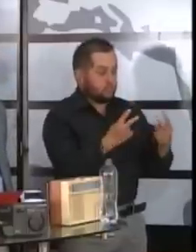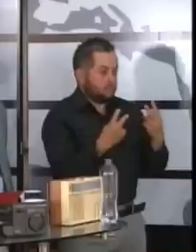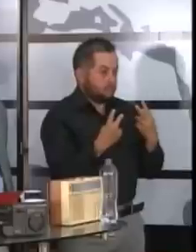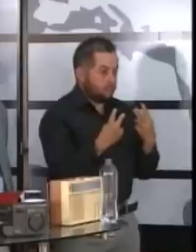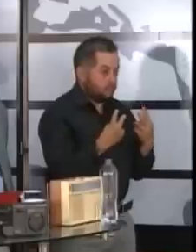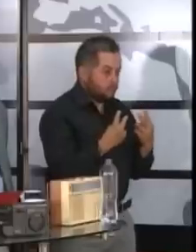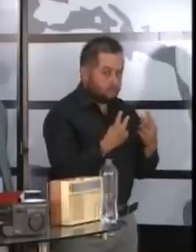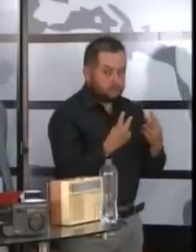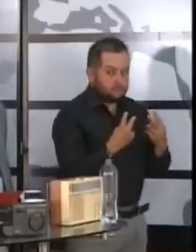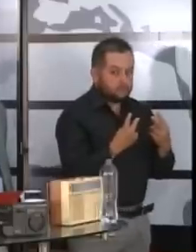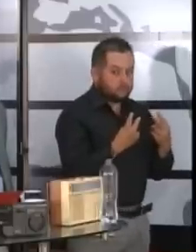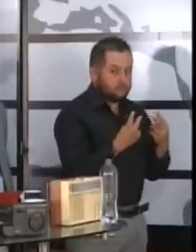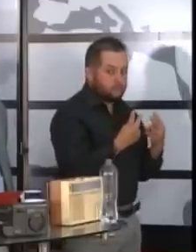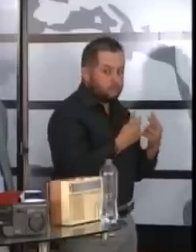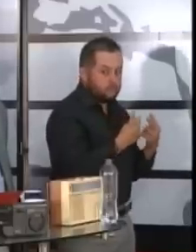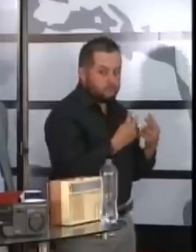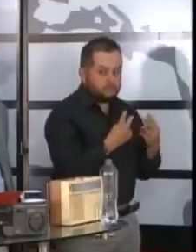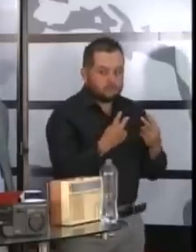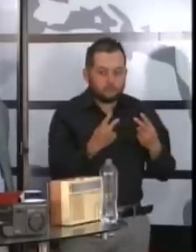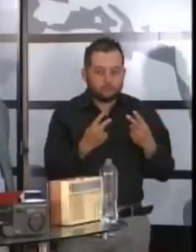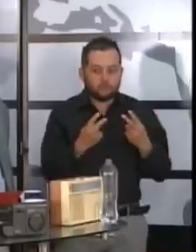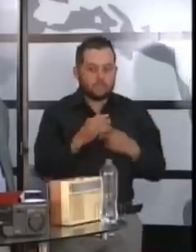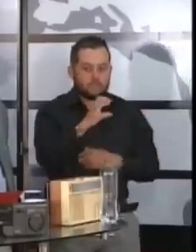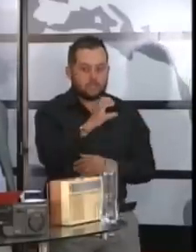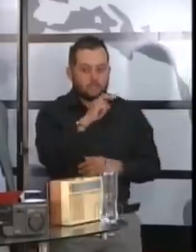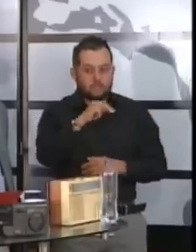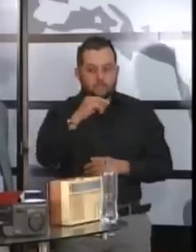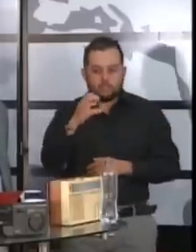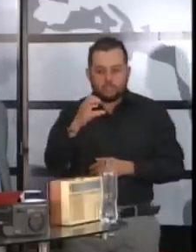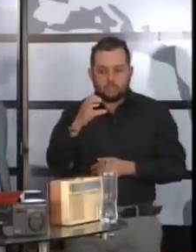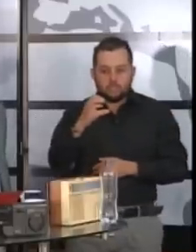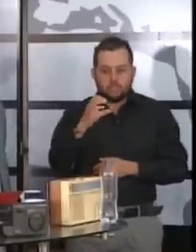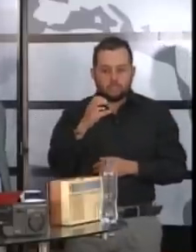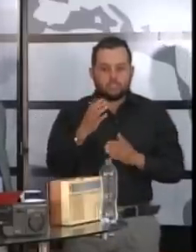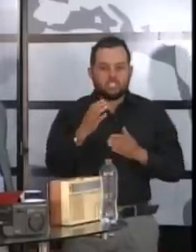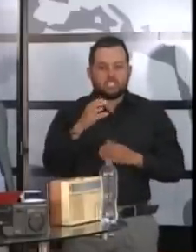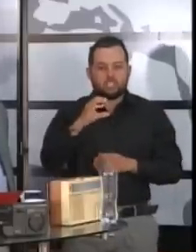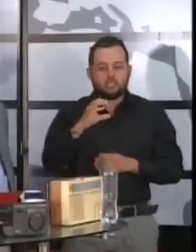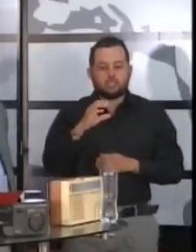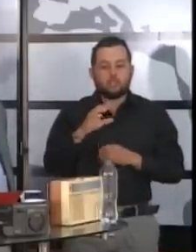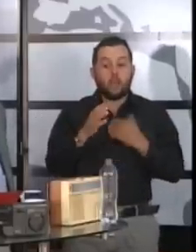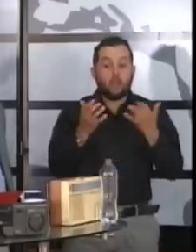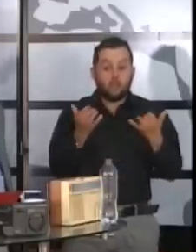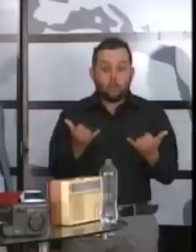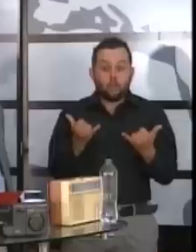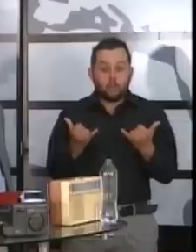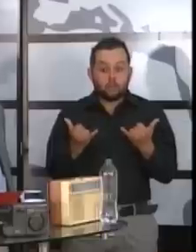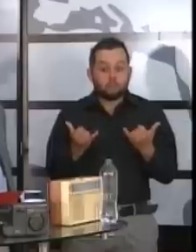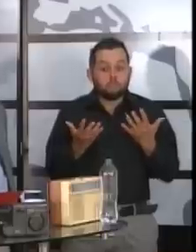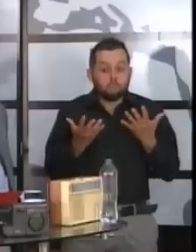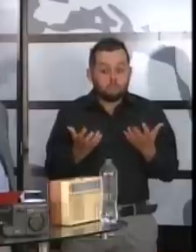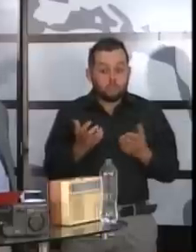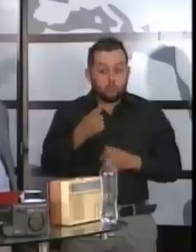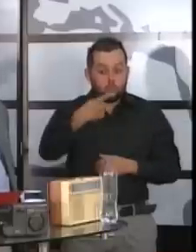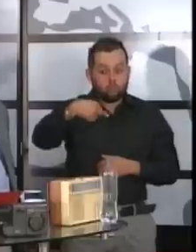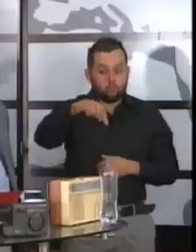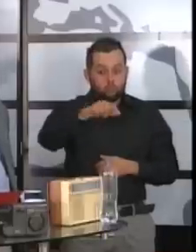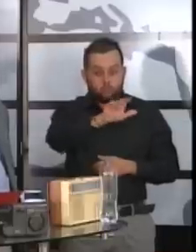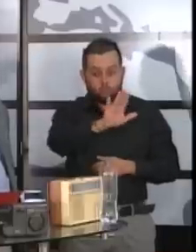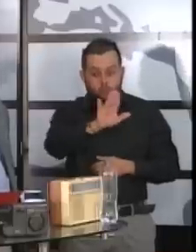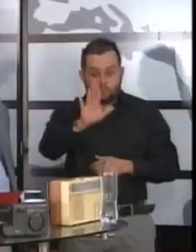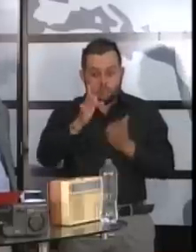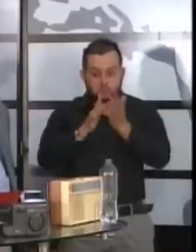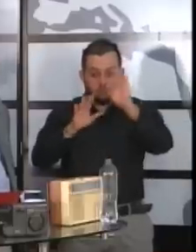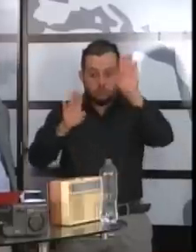en el canal CNC y en Channel Plus. Ahora, ¿qué queremos? Que ustedes participen, que ustedes